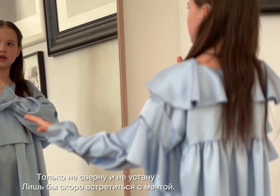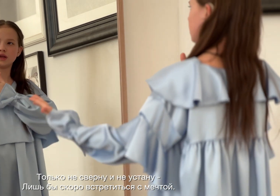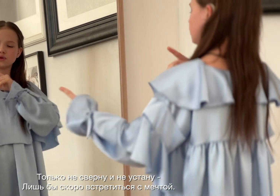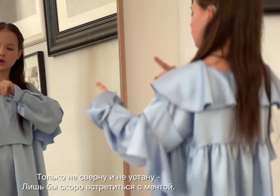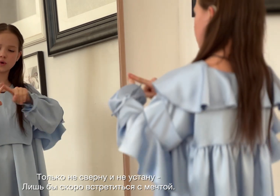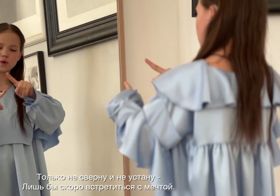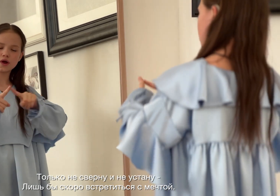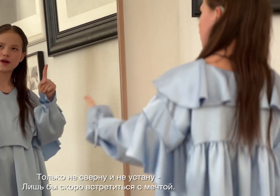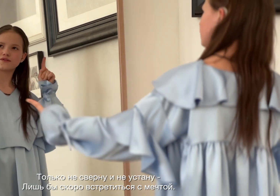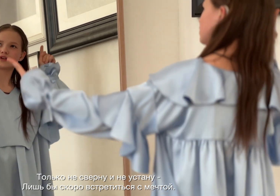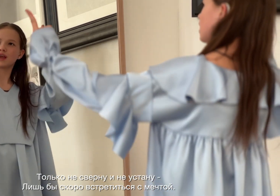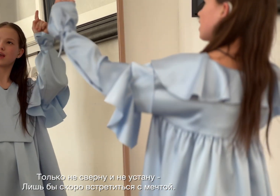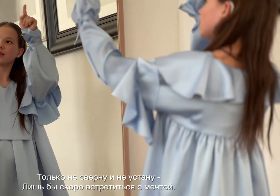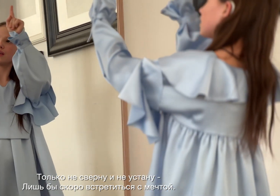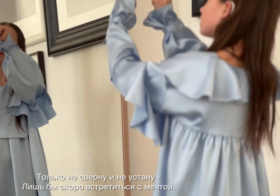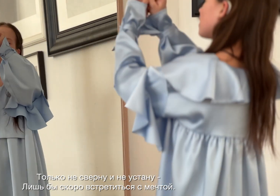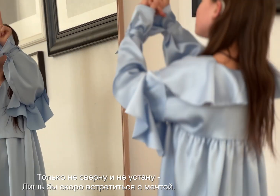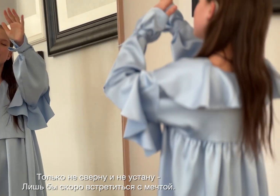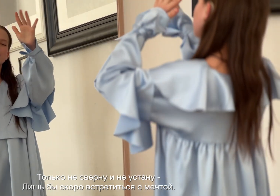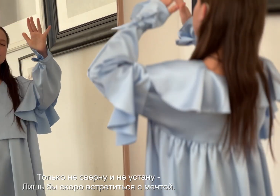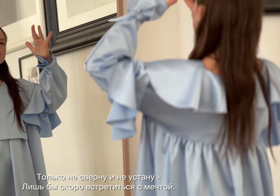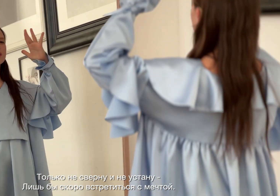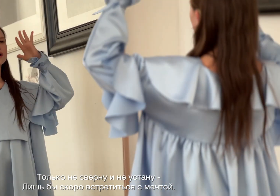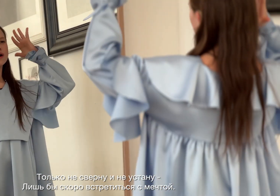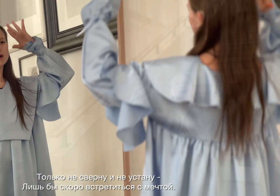лишь бы скоро встретиться с